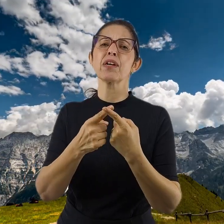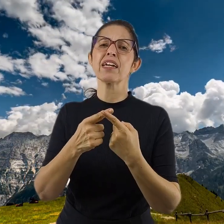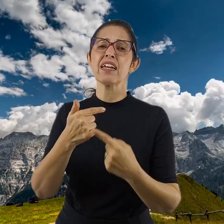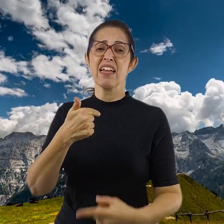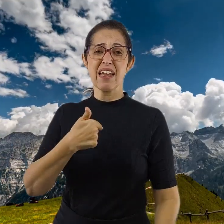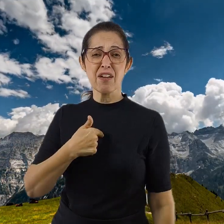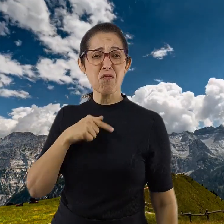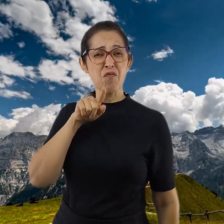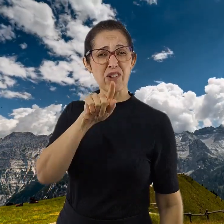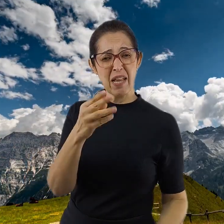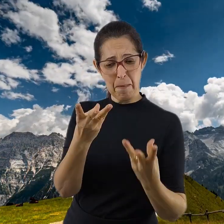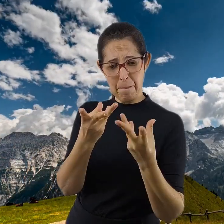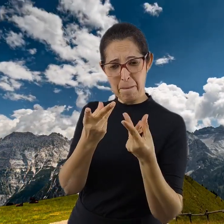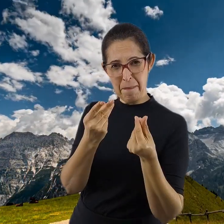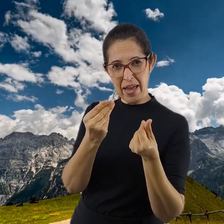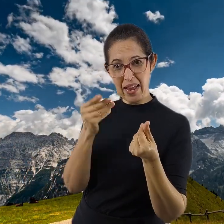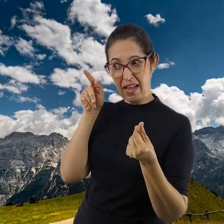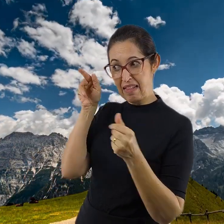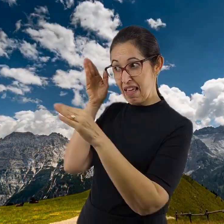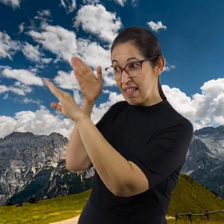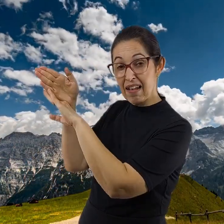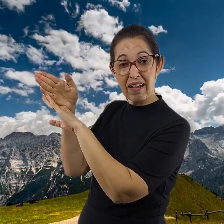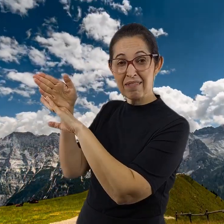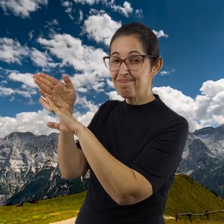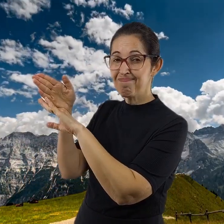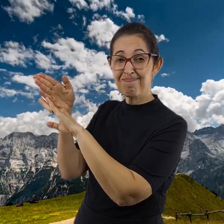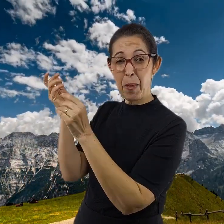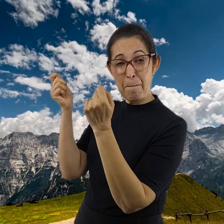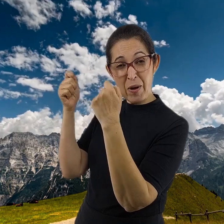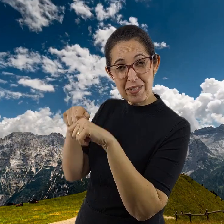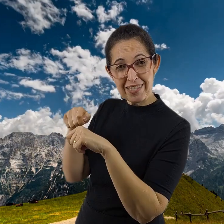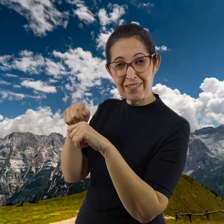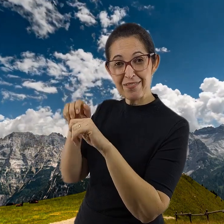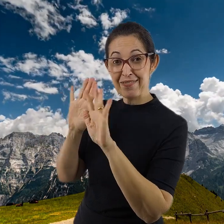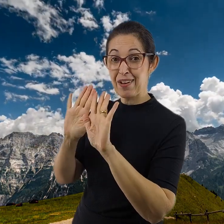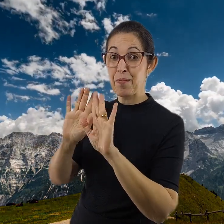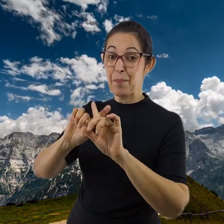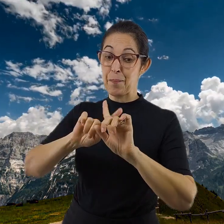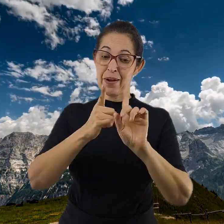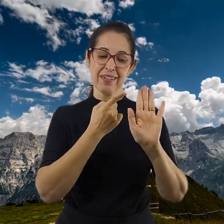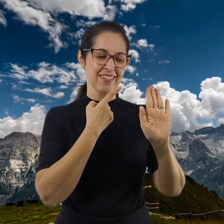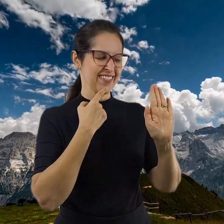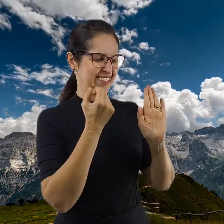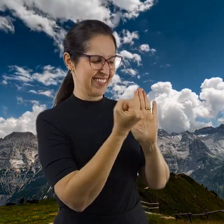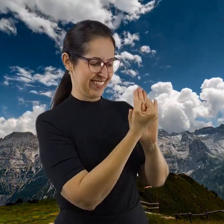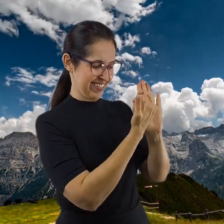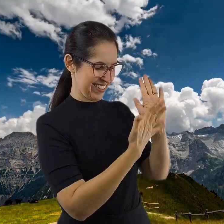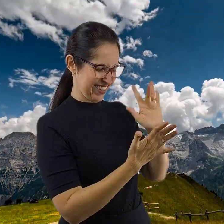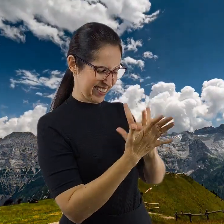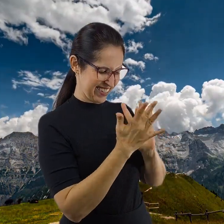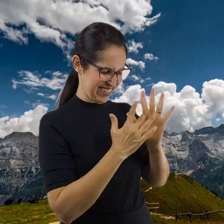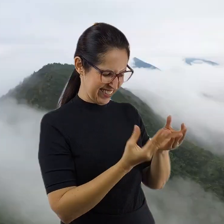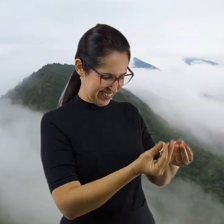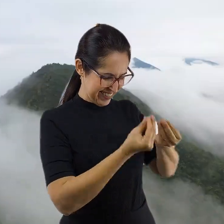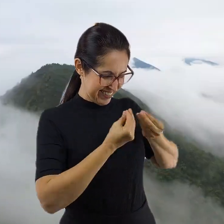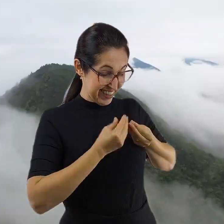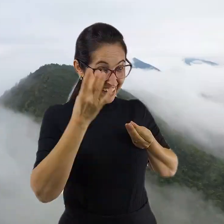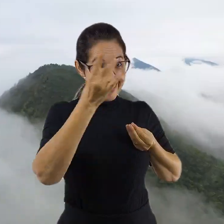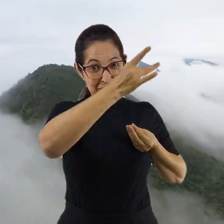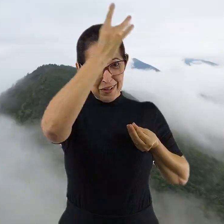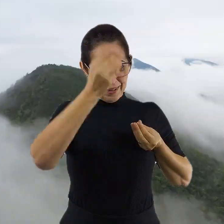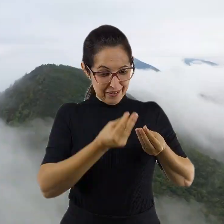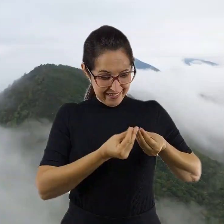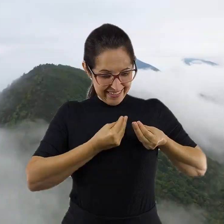não merecemos, não temos condições, mas é pelo sangue de Jesus, é pelo Espírito